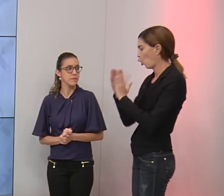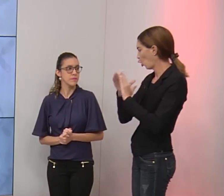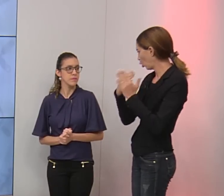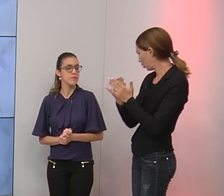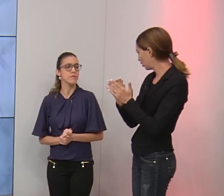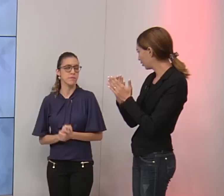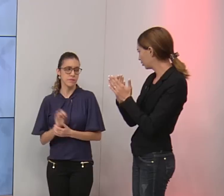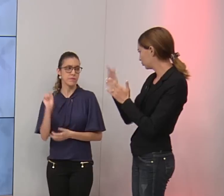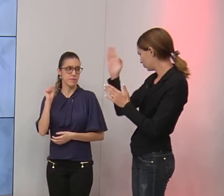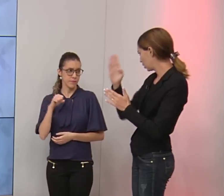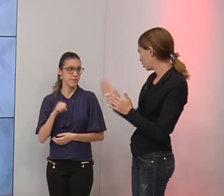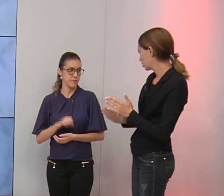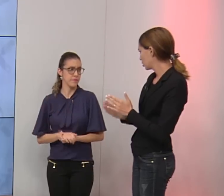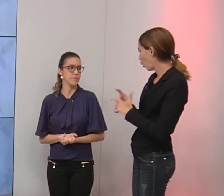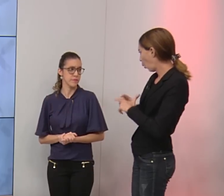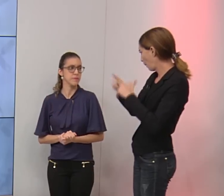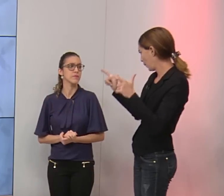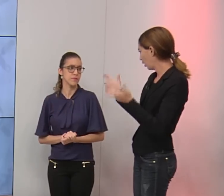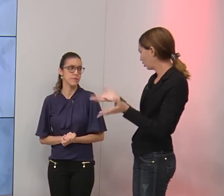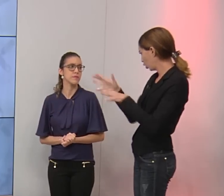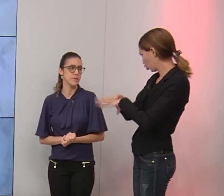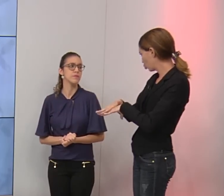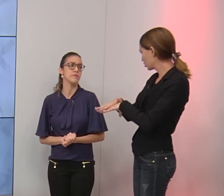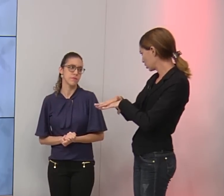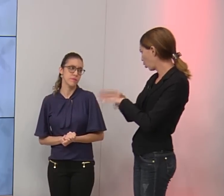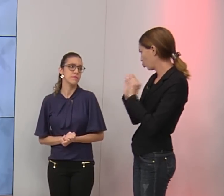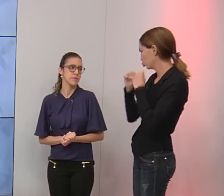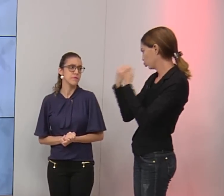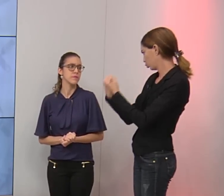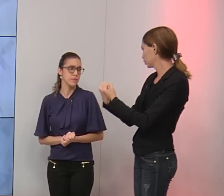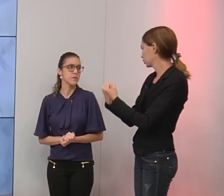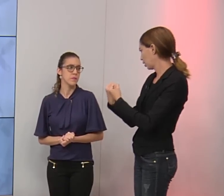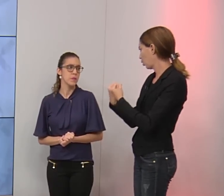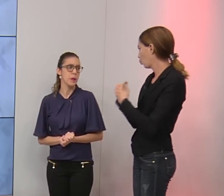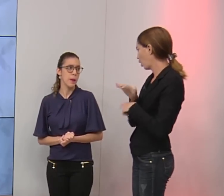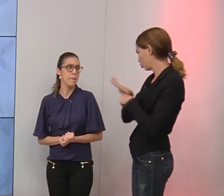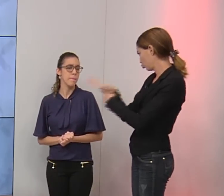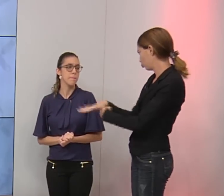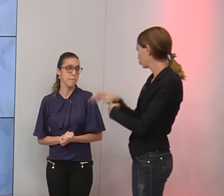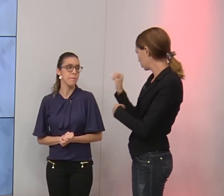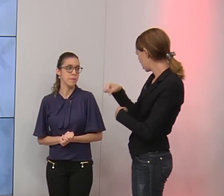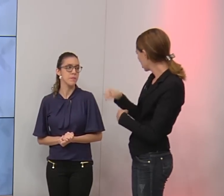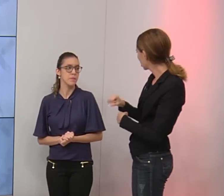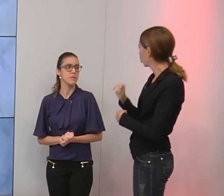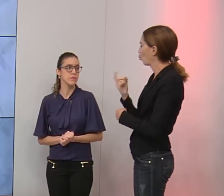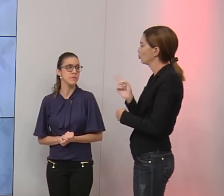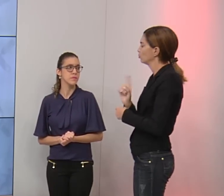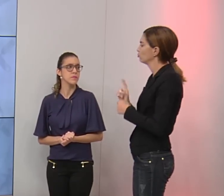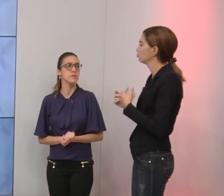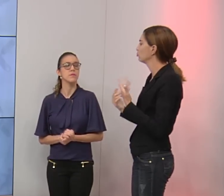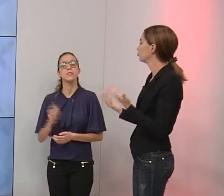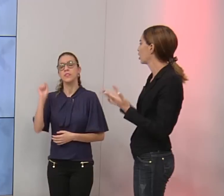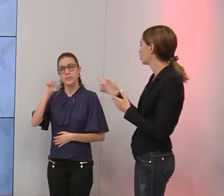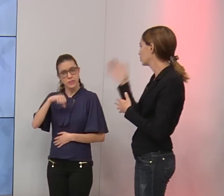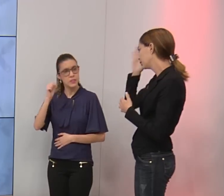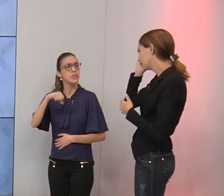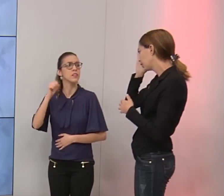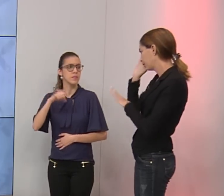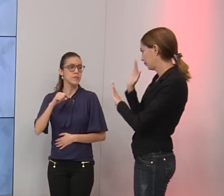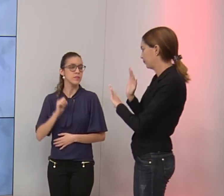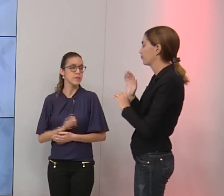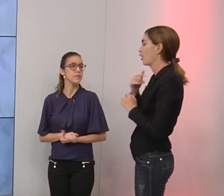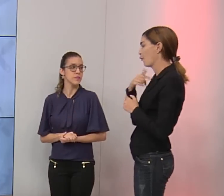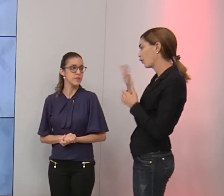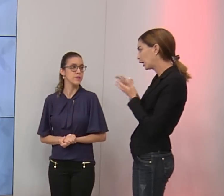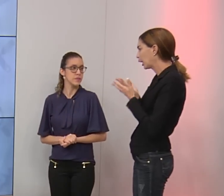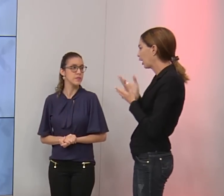país poderia aumentar a inclusão social, não é? Se isso poderia ajudar ou não. Queria também ouvir ou entender também o que